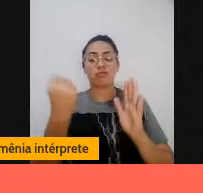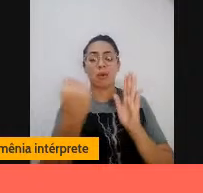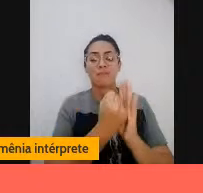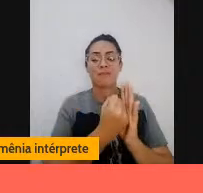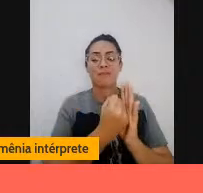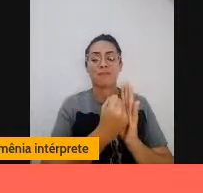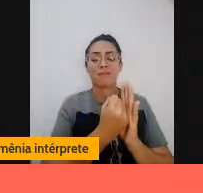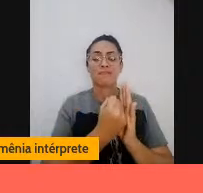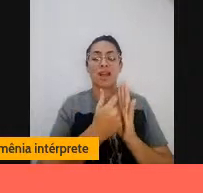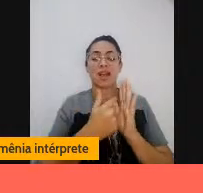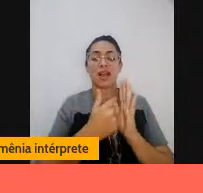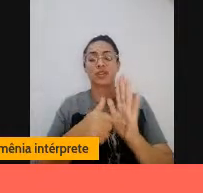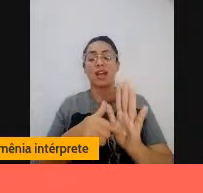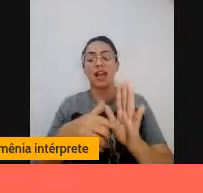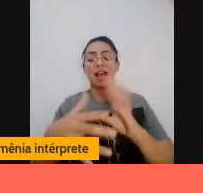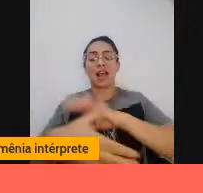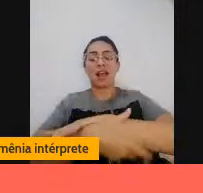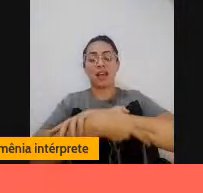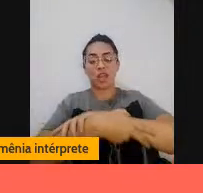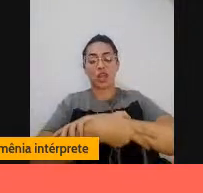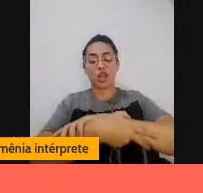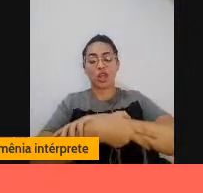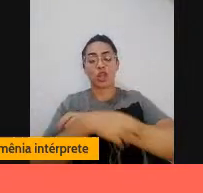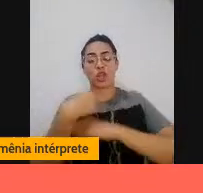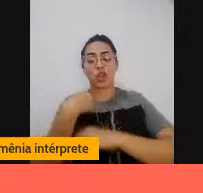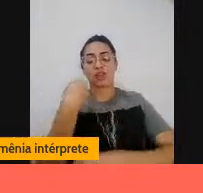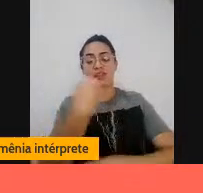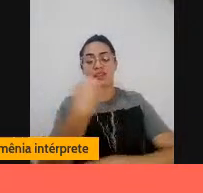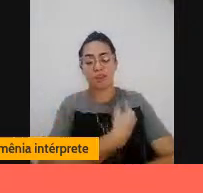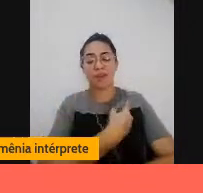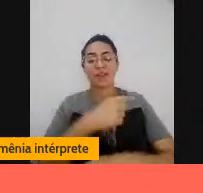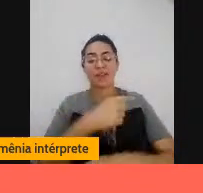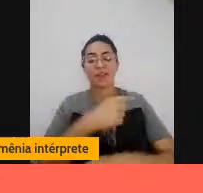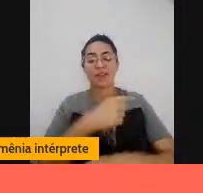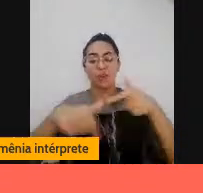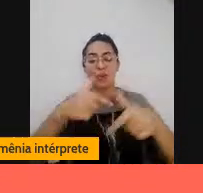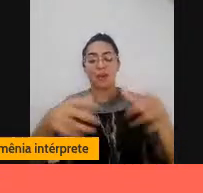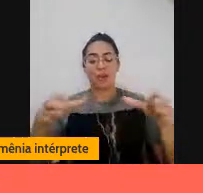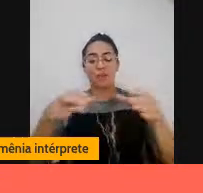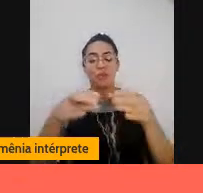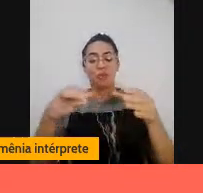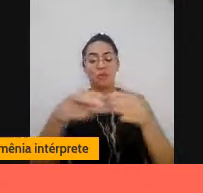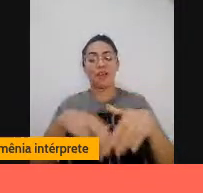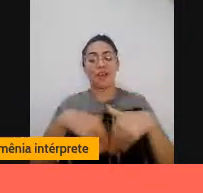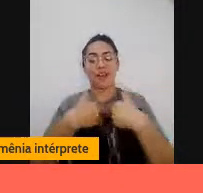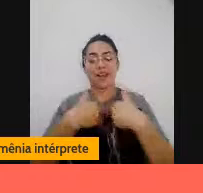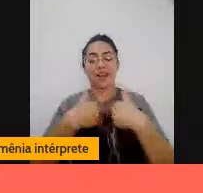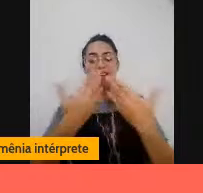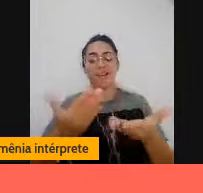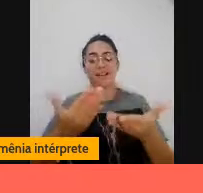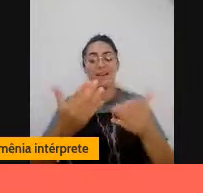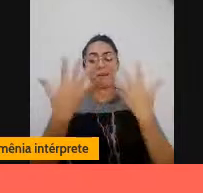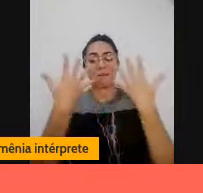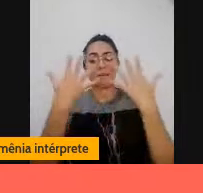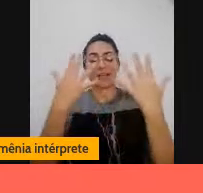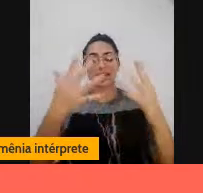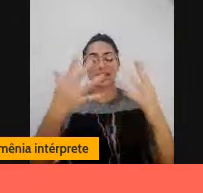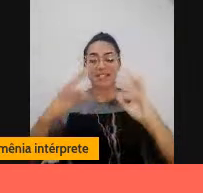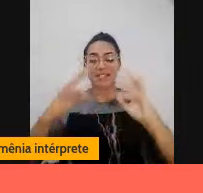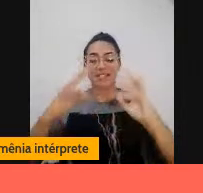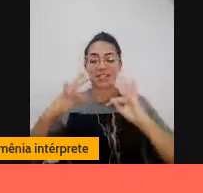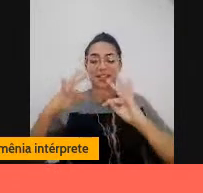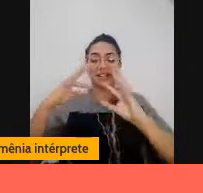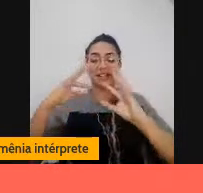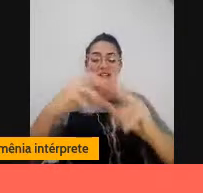é a parceria, né, a unidade e o trabalho coletivo. Então é isso, parabéns a todos, parabéns a todas, muito